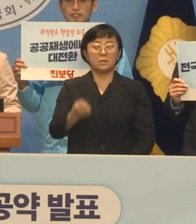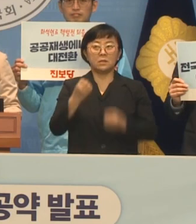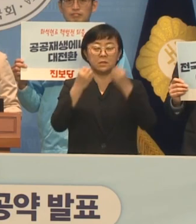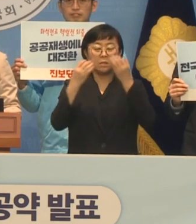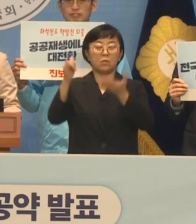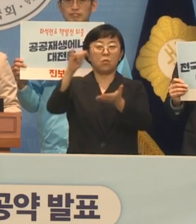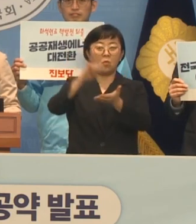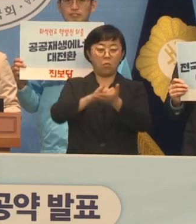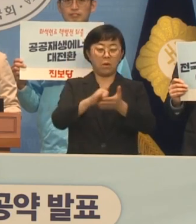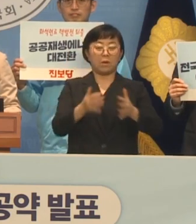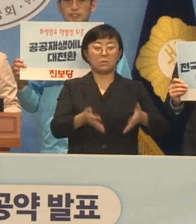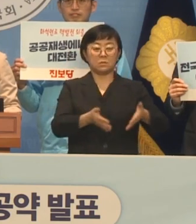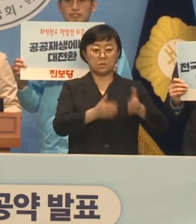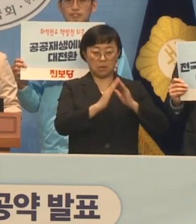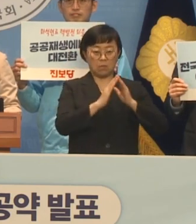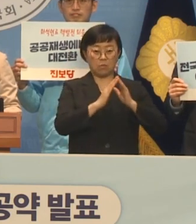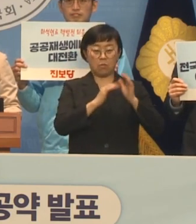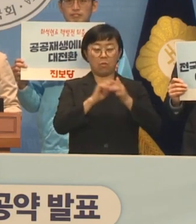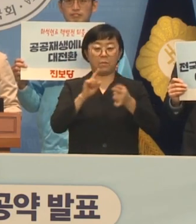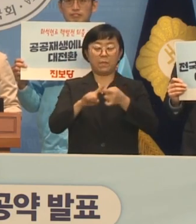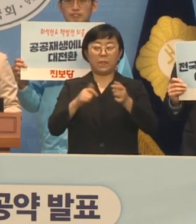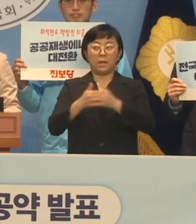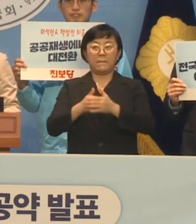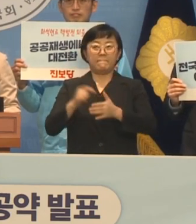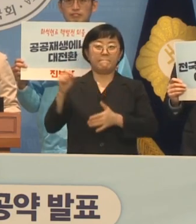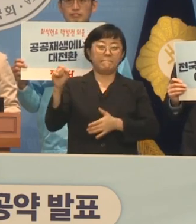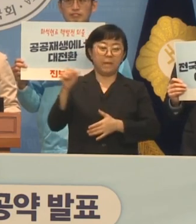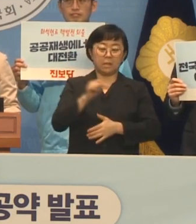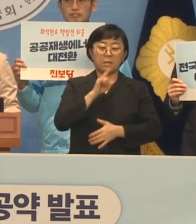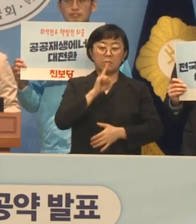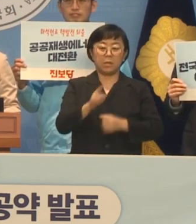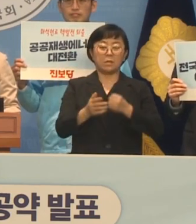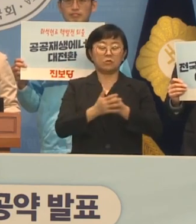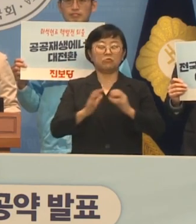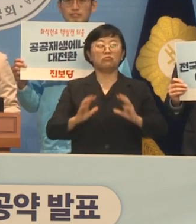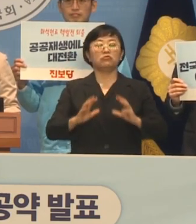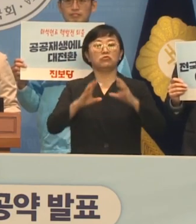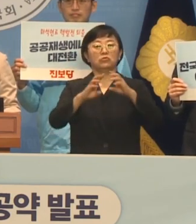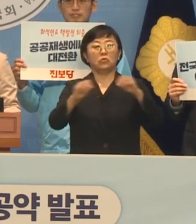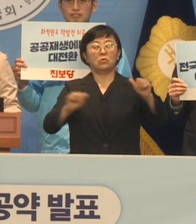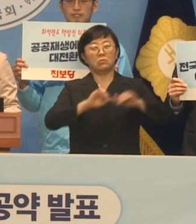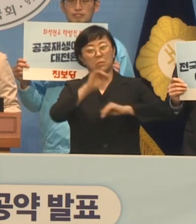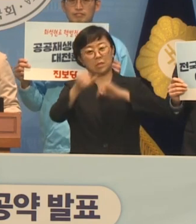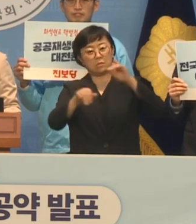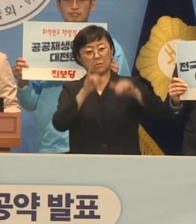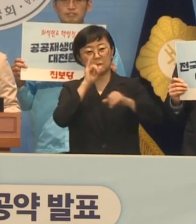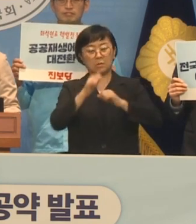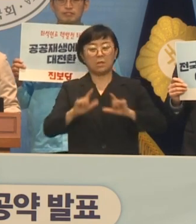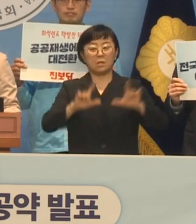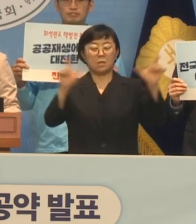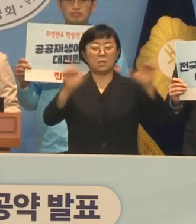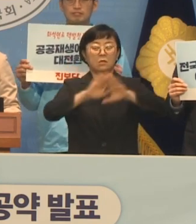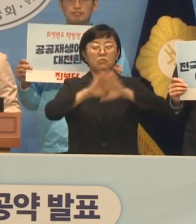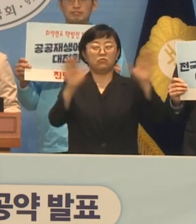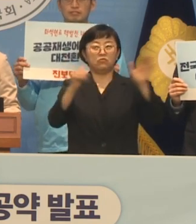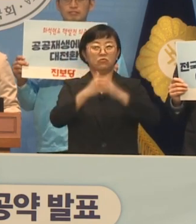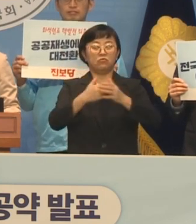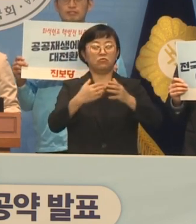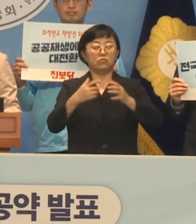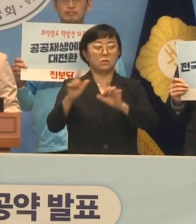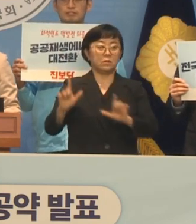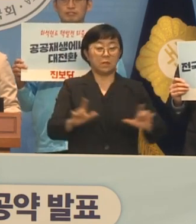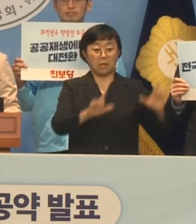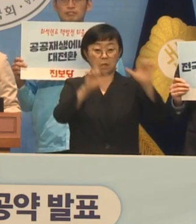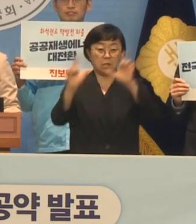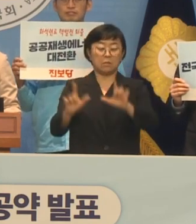건설과 난개발을 좋아 빠르게 가자며 온 국토를 헤집고 기후 생태 파괴에